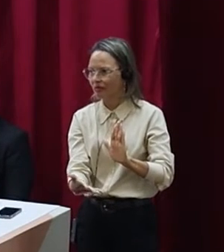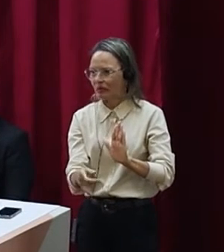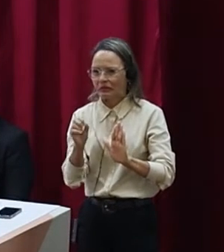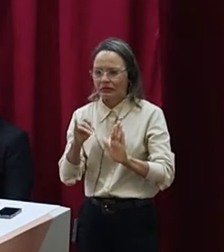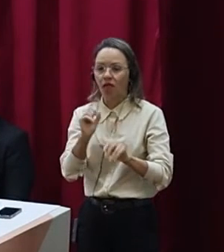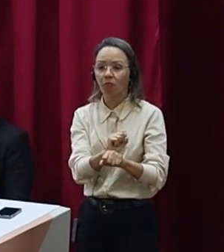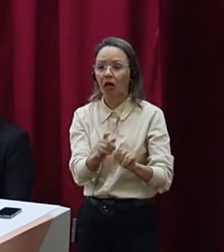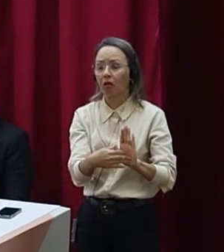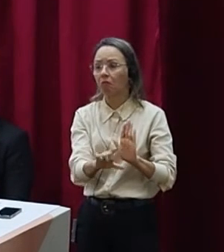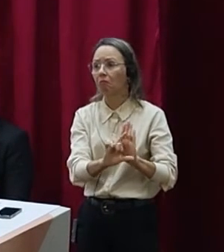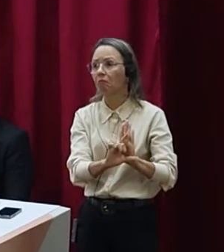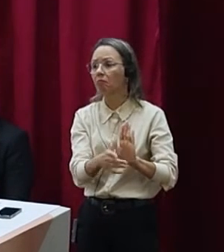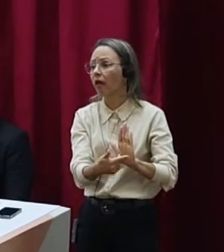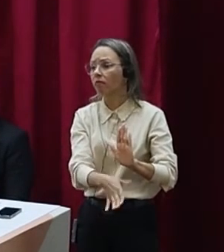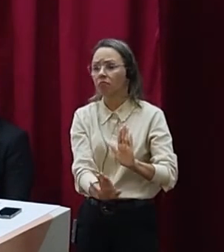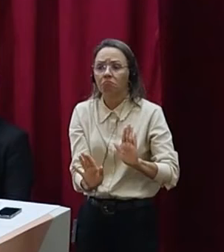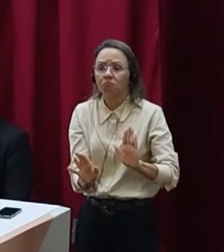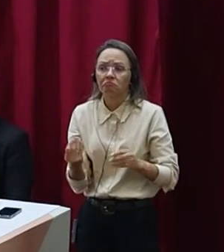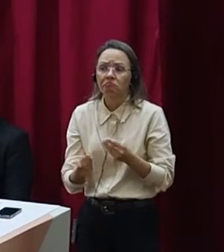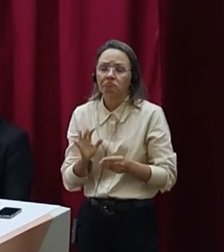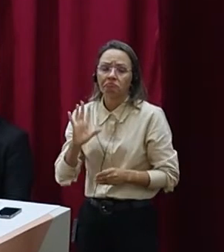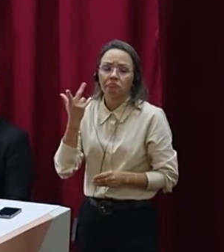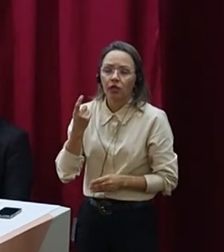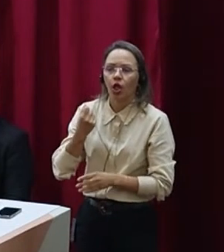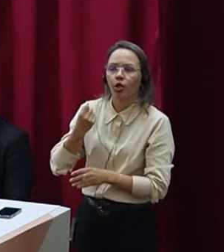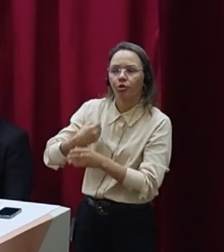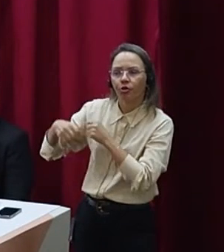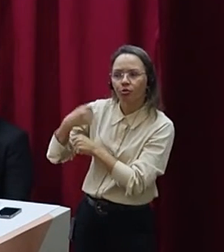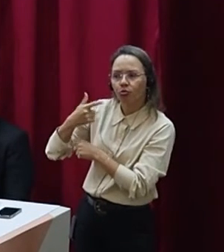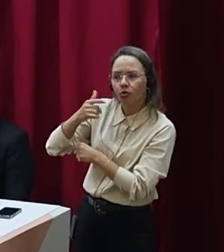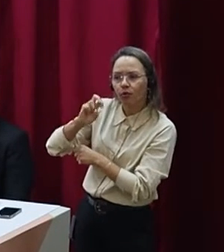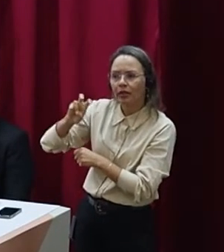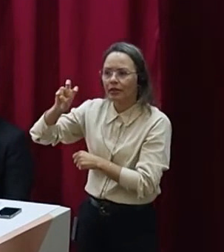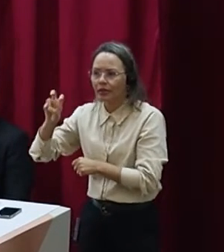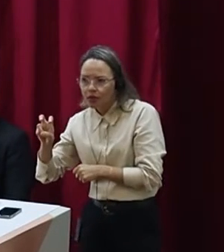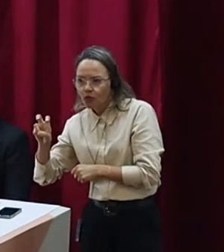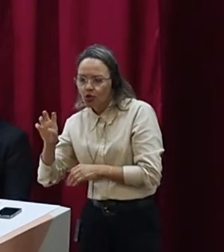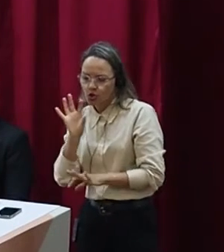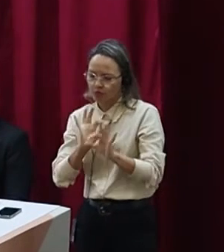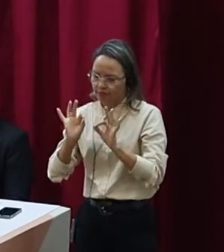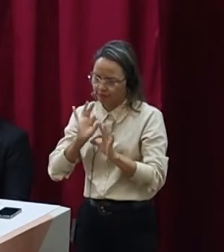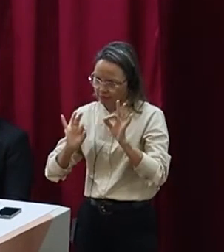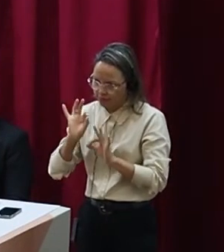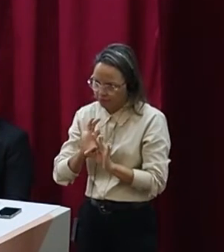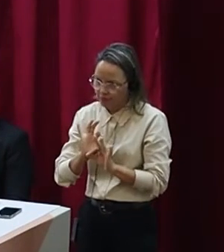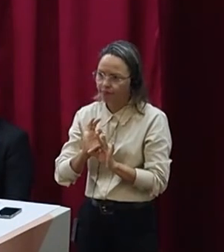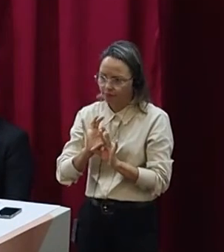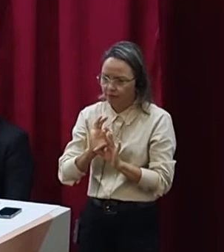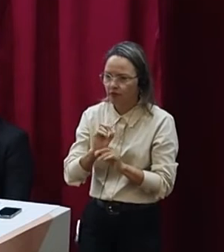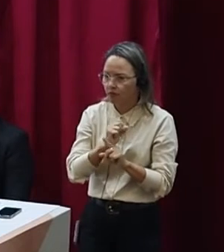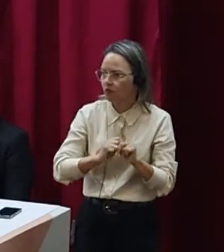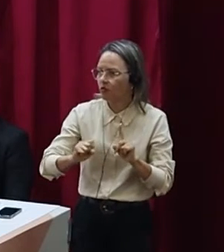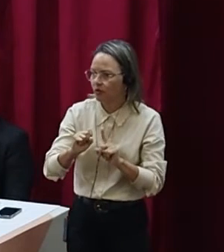año 2005 organizarnos y desde la sociedad civil y presentar un proyecto al Parlamento, presionar